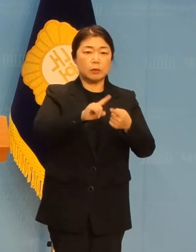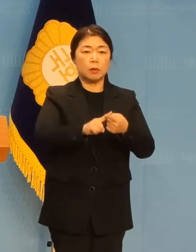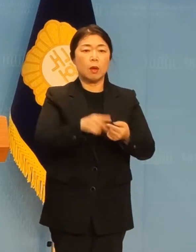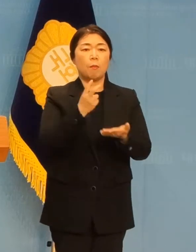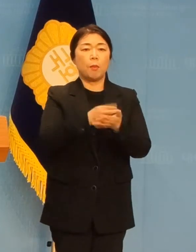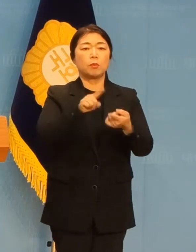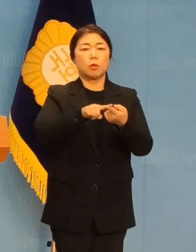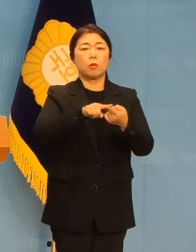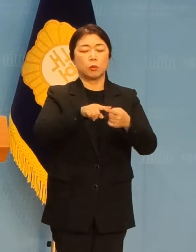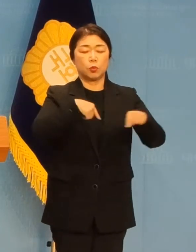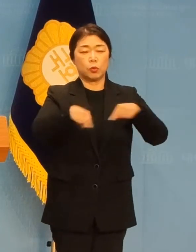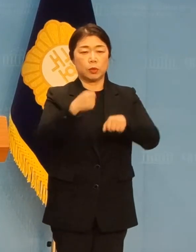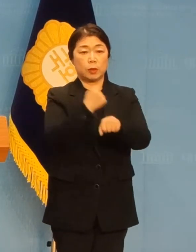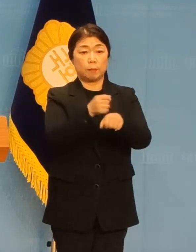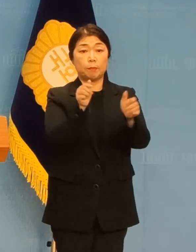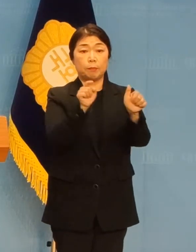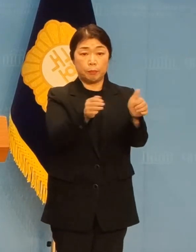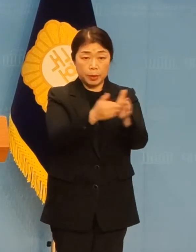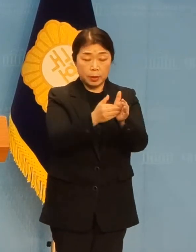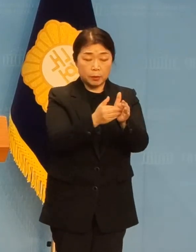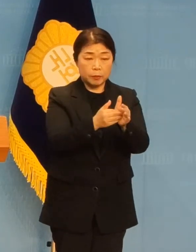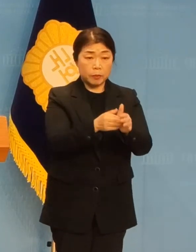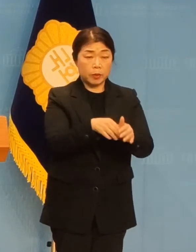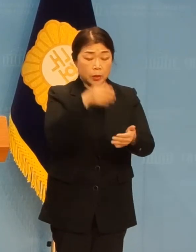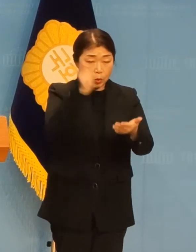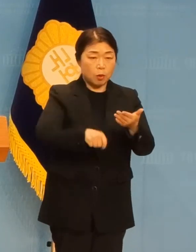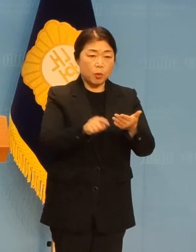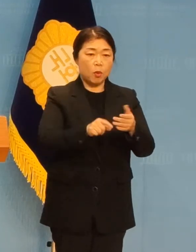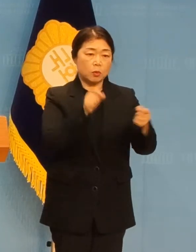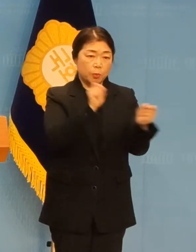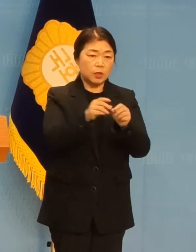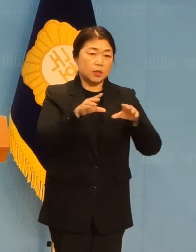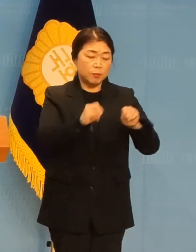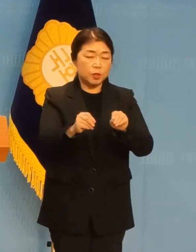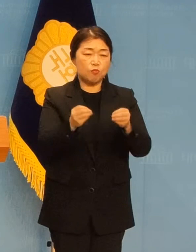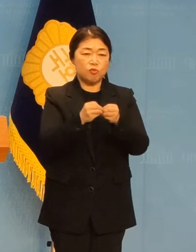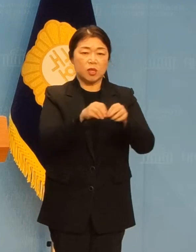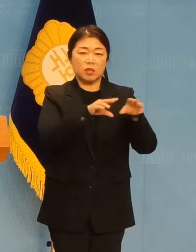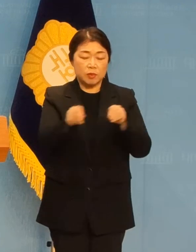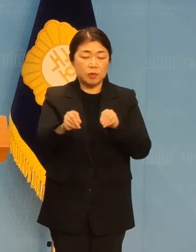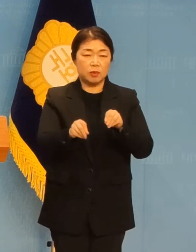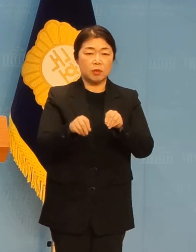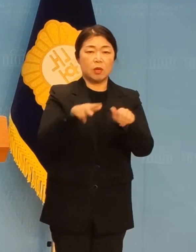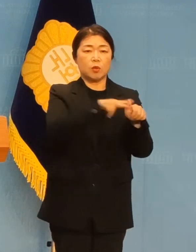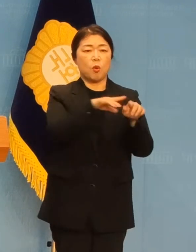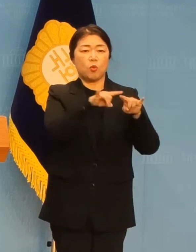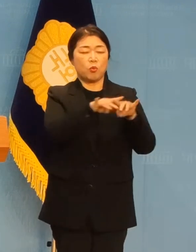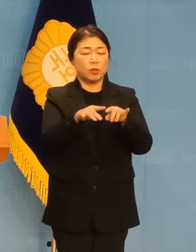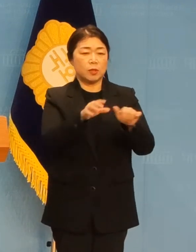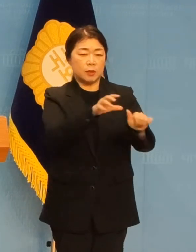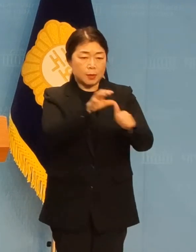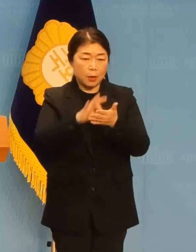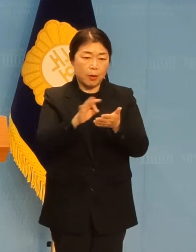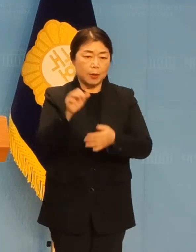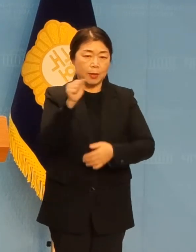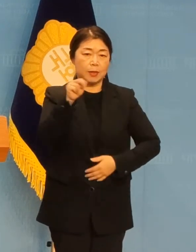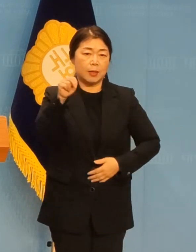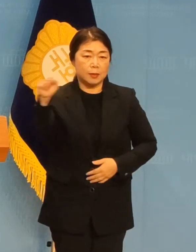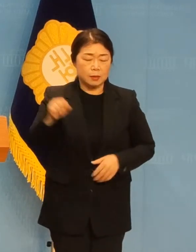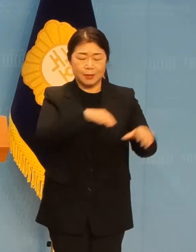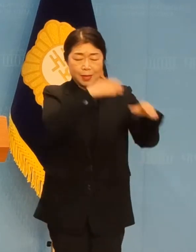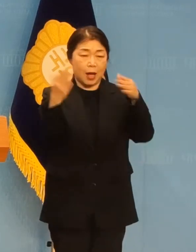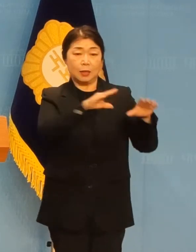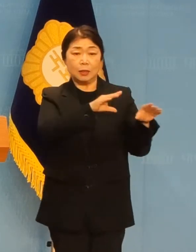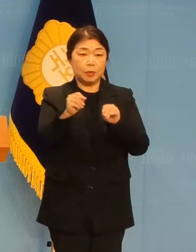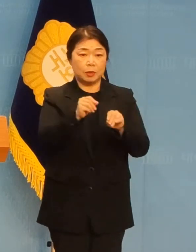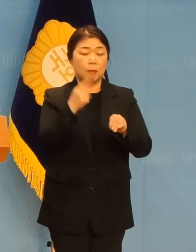조치가 나왔습니다. 접근 금지, 그리고 문자 금지, 정보통신을 이용한 SNS 모든 금지, 이것을 어길